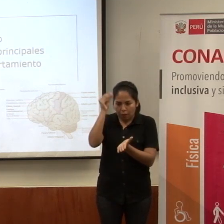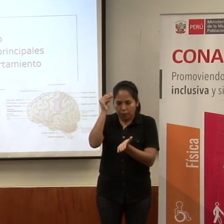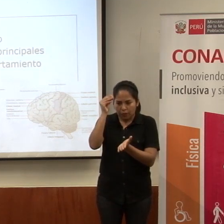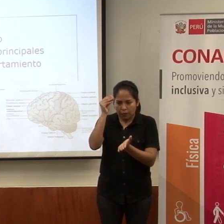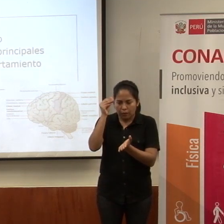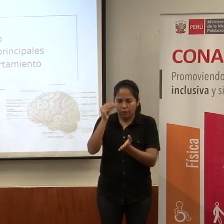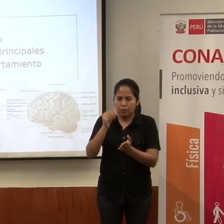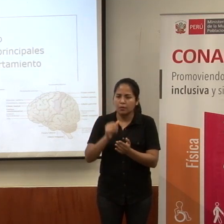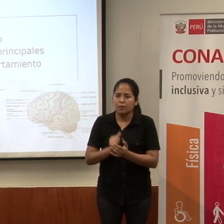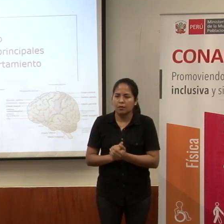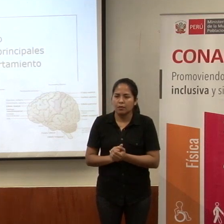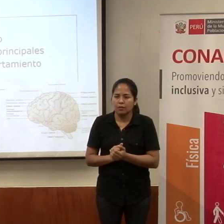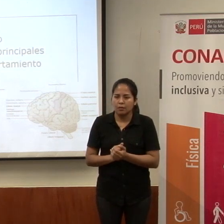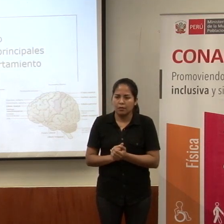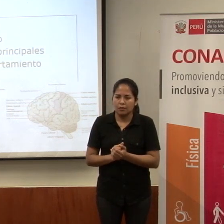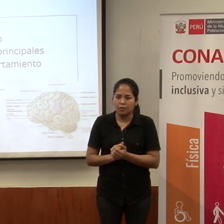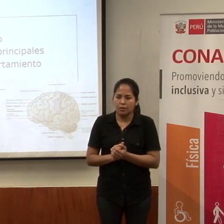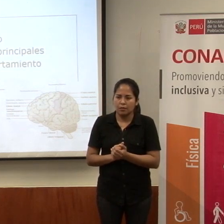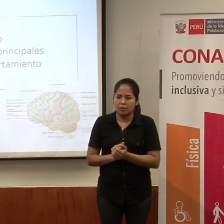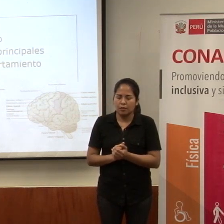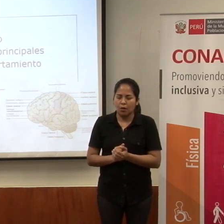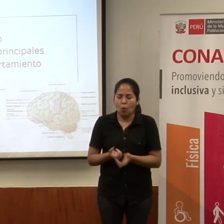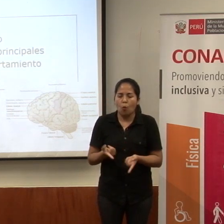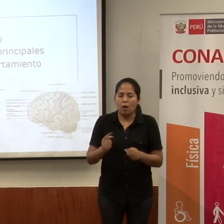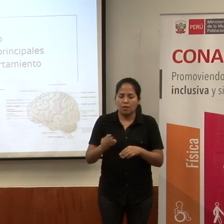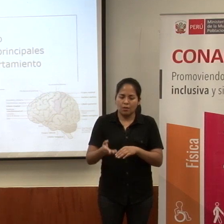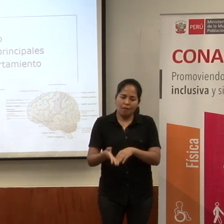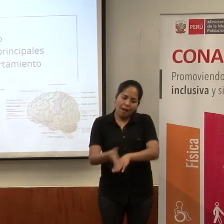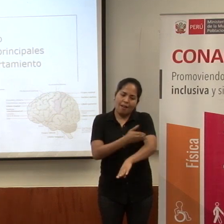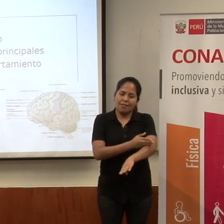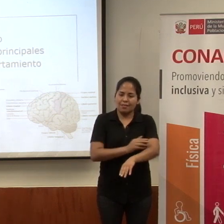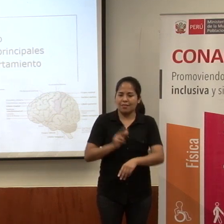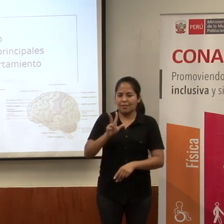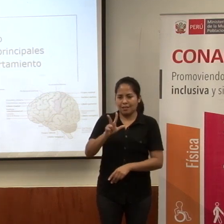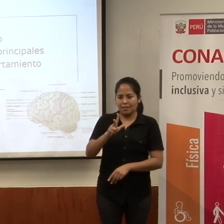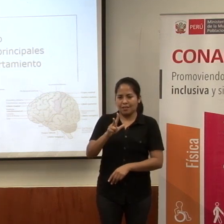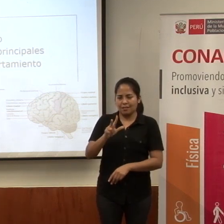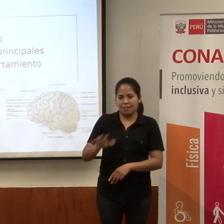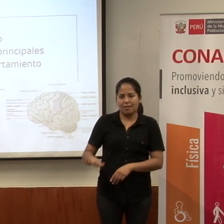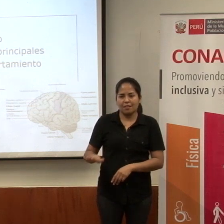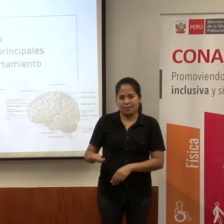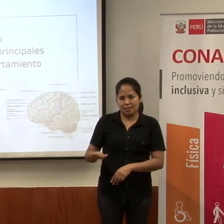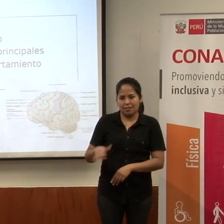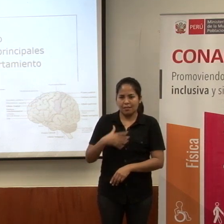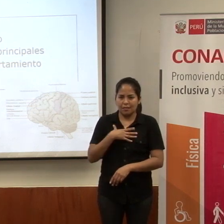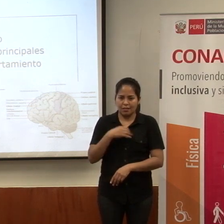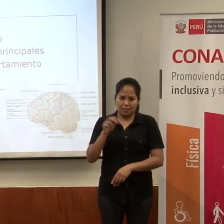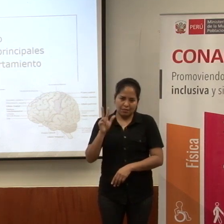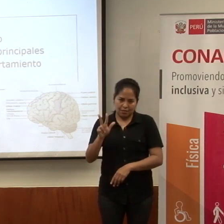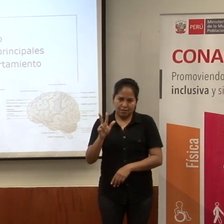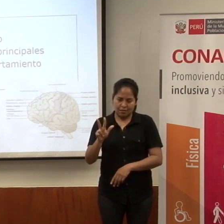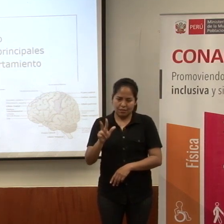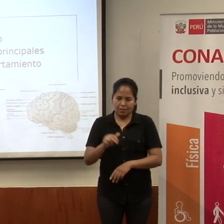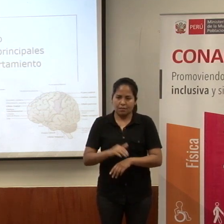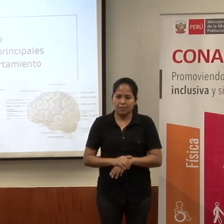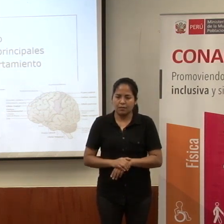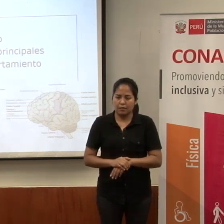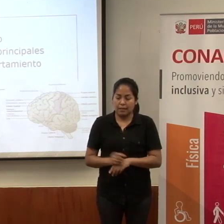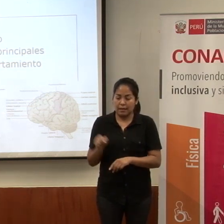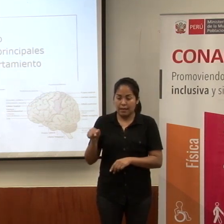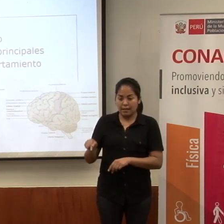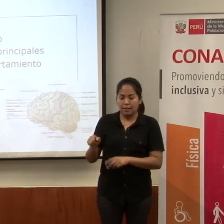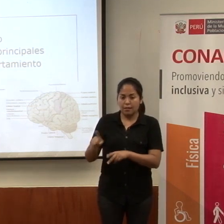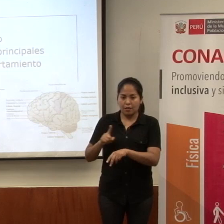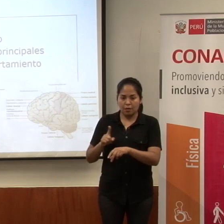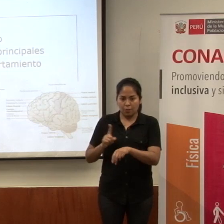aprender que estos primeros 3 años de la vida. Y de ahí la importancia de la detección temprana, de la prevención,